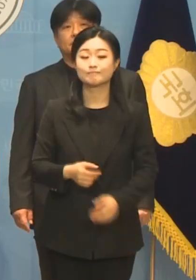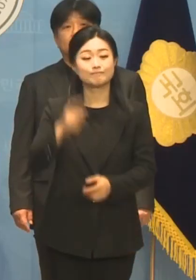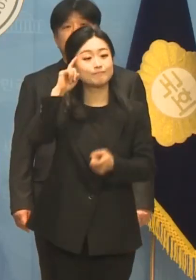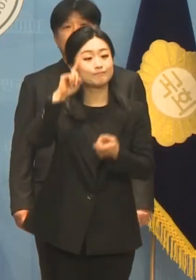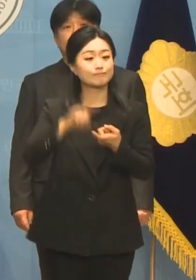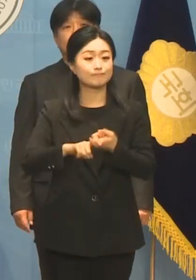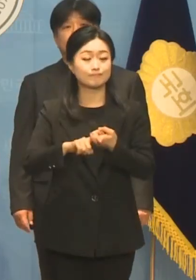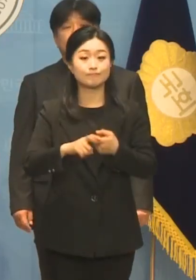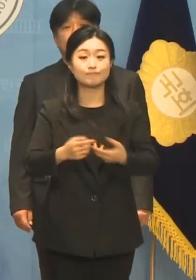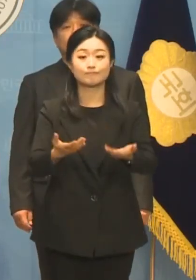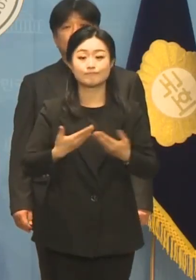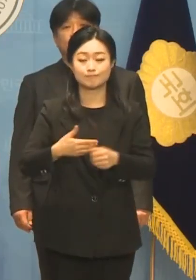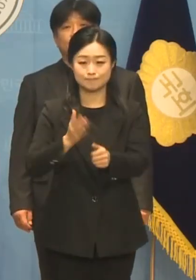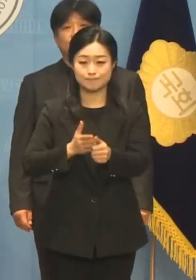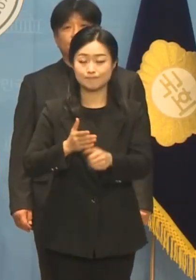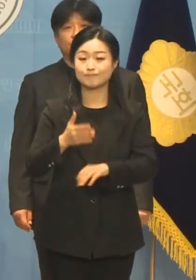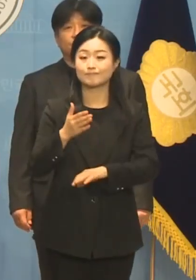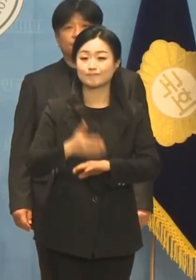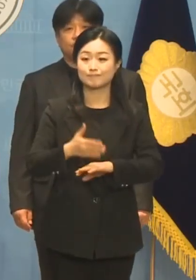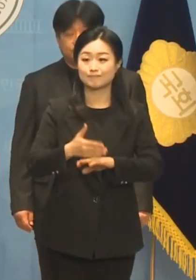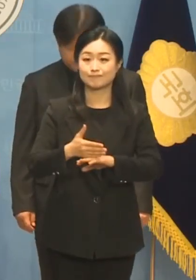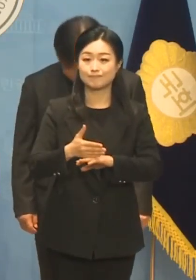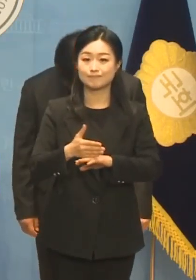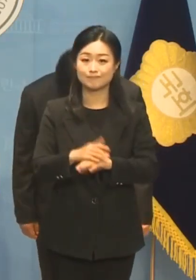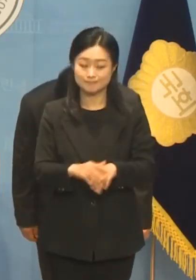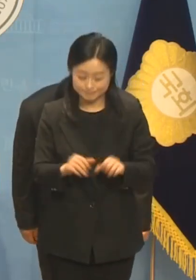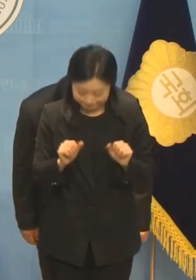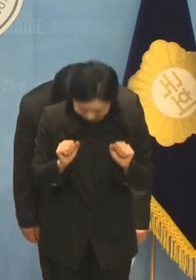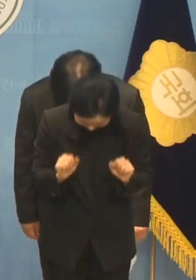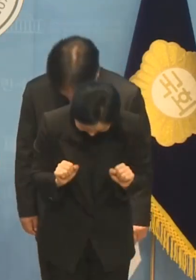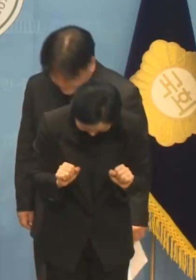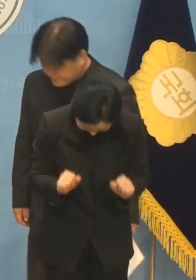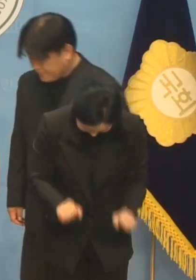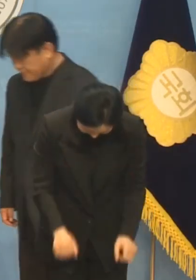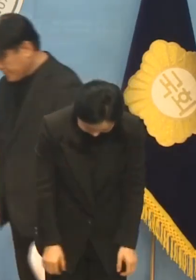많은 관심 부탁드립니다. 이상 마치겠습니다. 감사합니다.